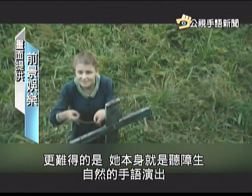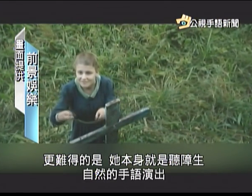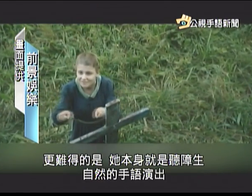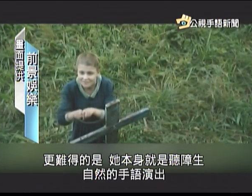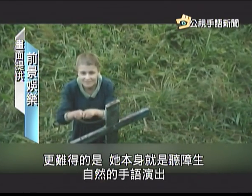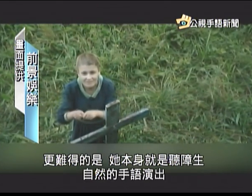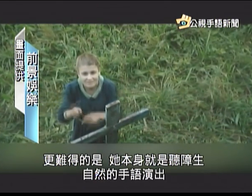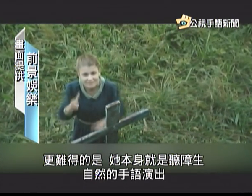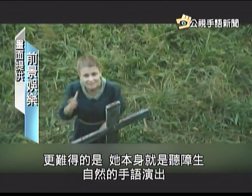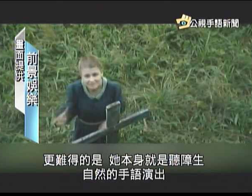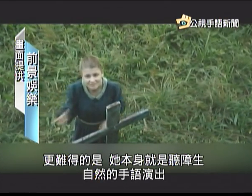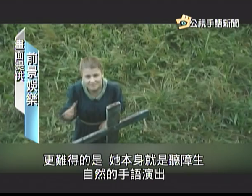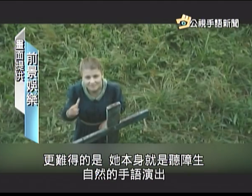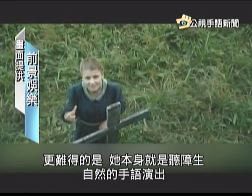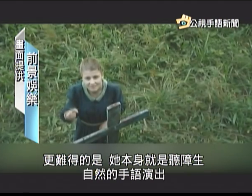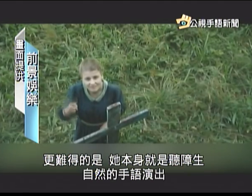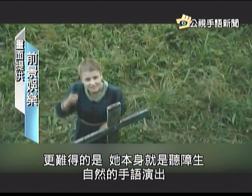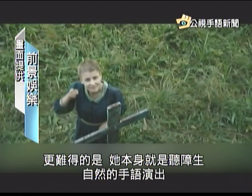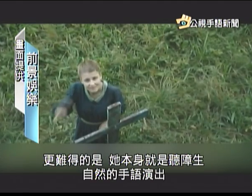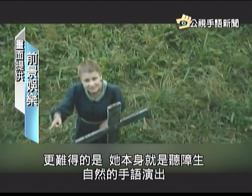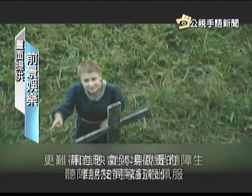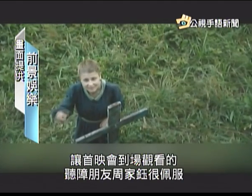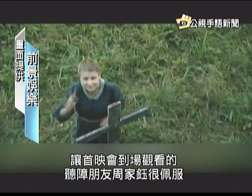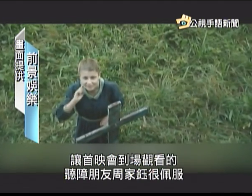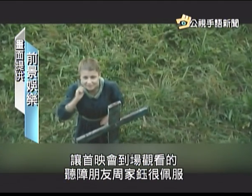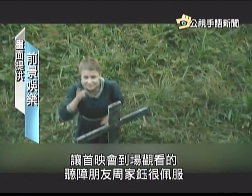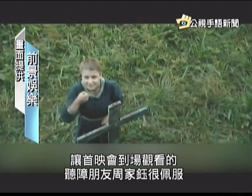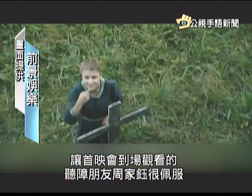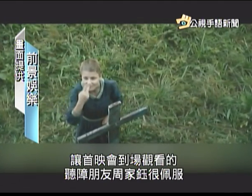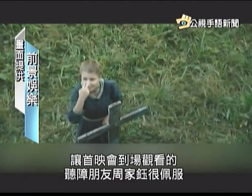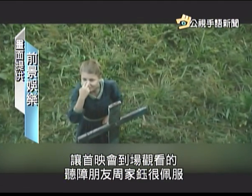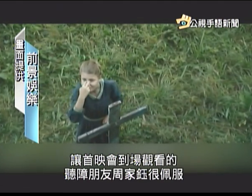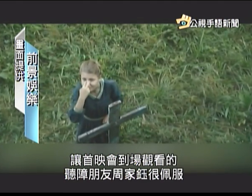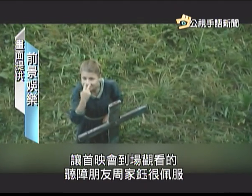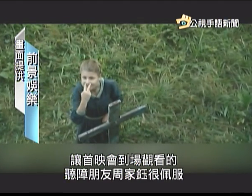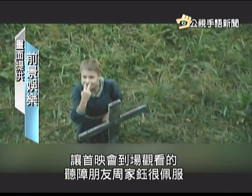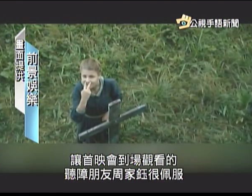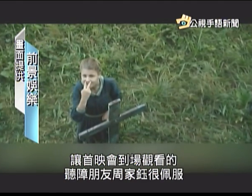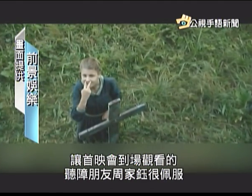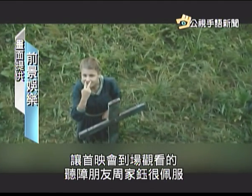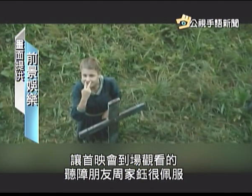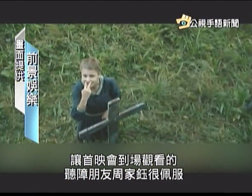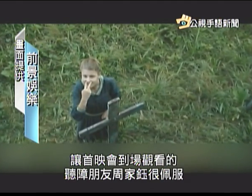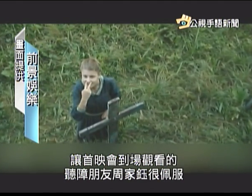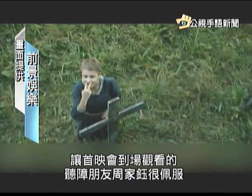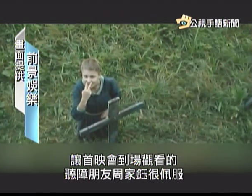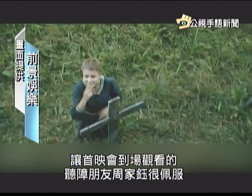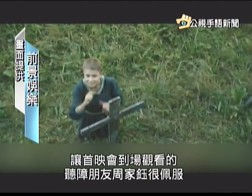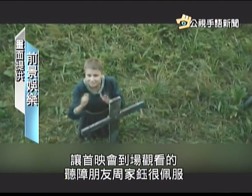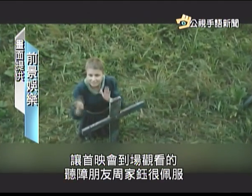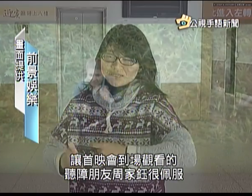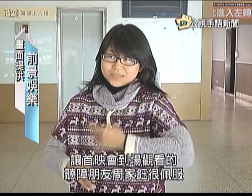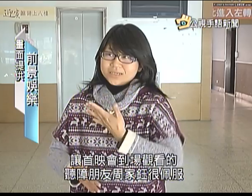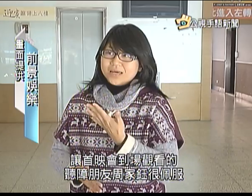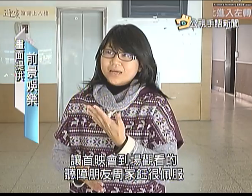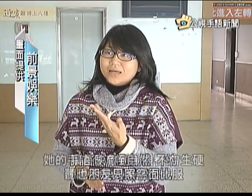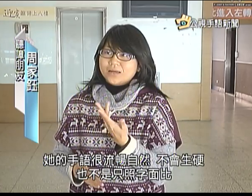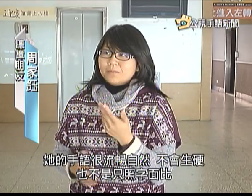听障生，自然的手语演出让首映会到场观看的听障朋友周佳玉很佩服。 她的手语很流畅自